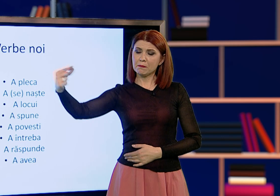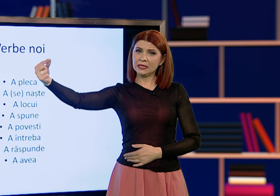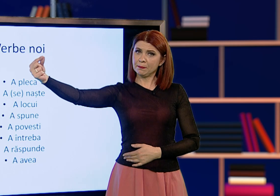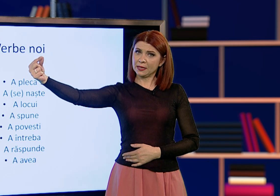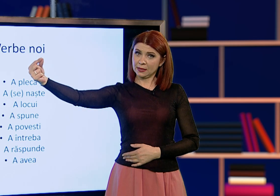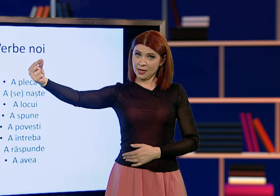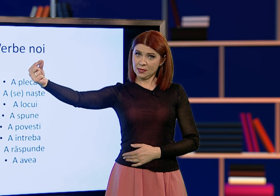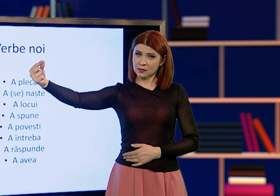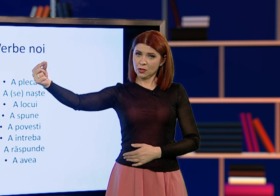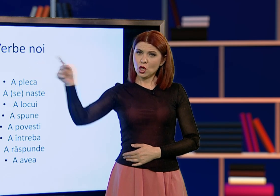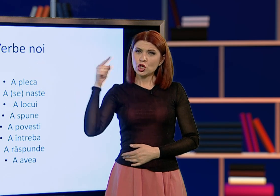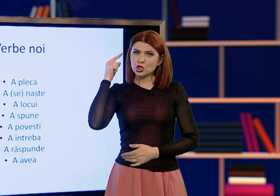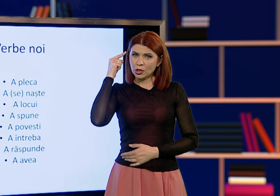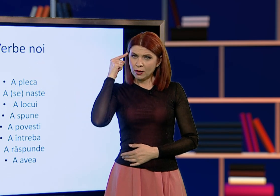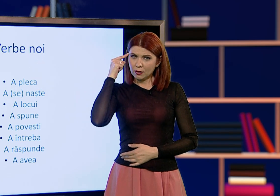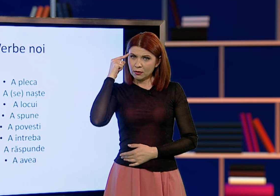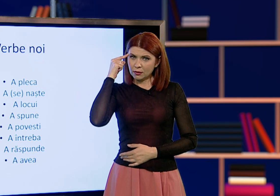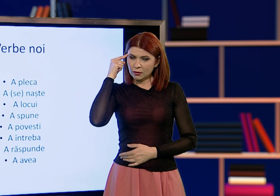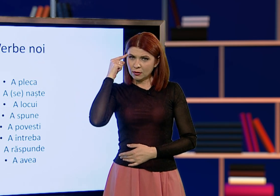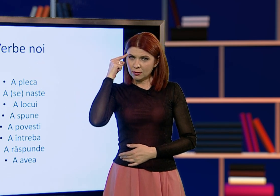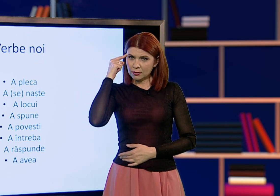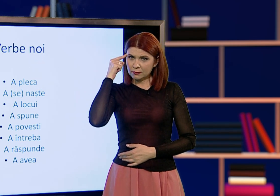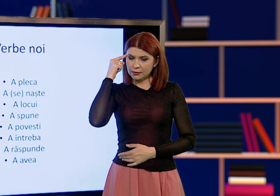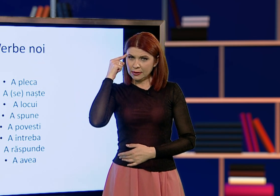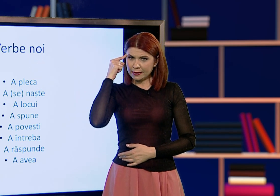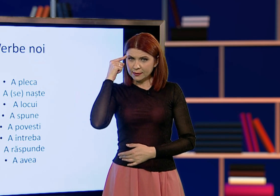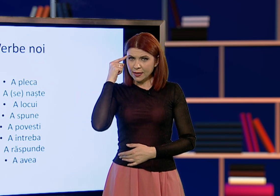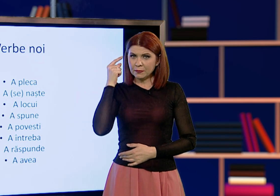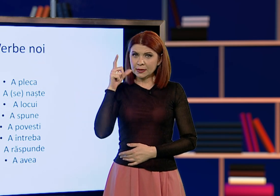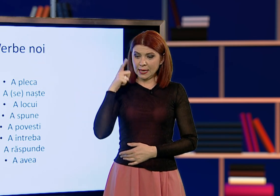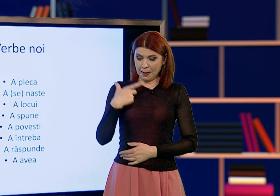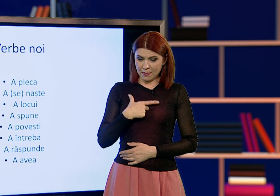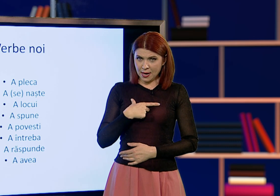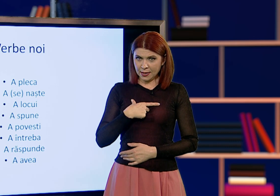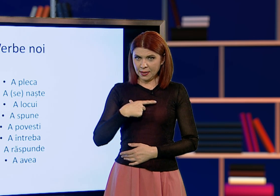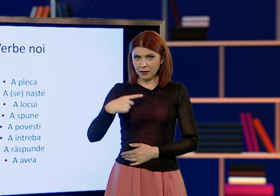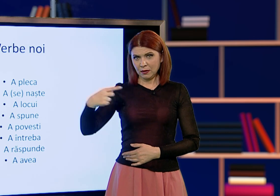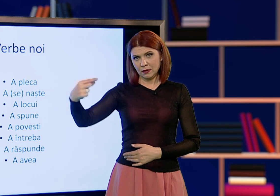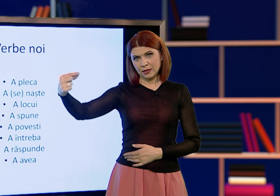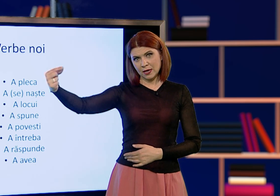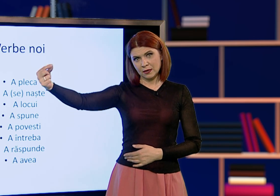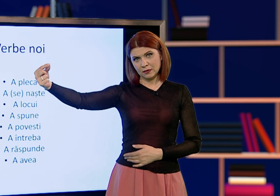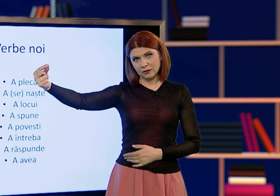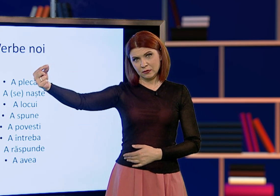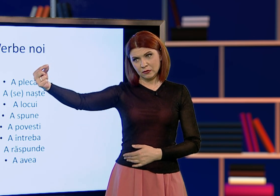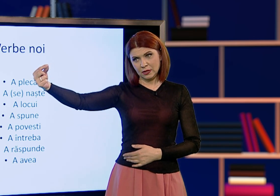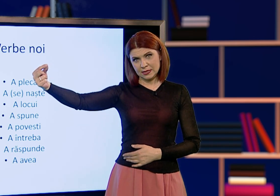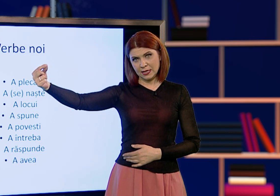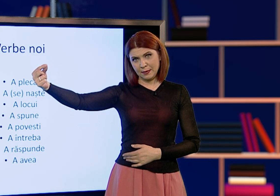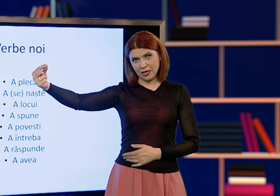mă îndepărtez și ne gândim că de la mare Da este la